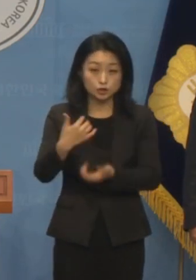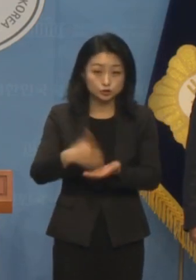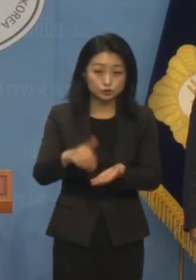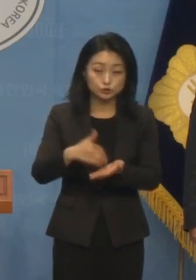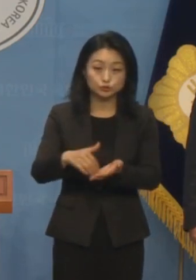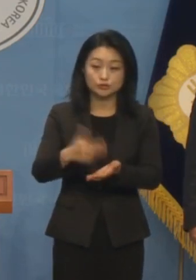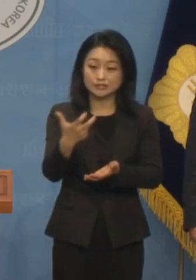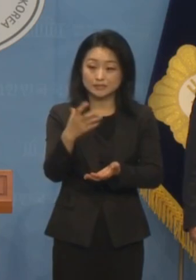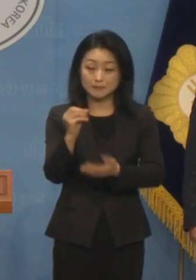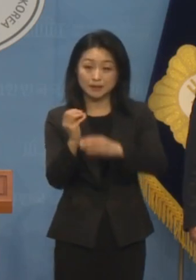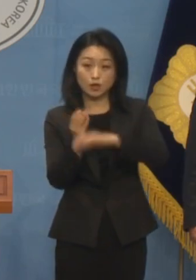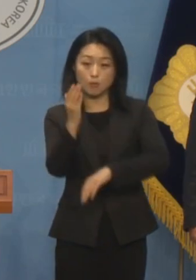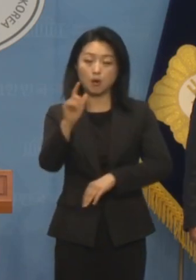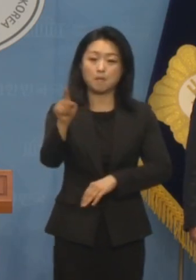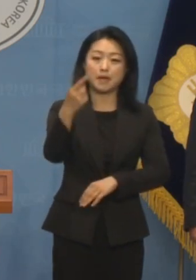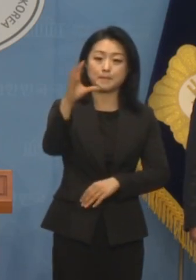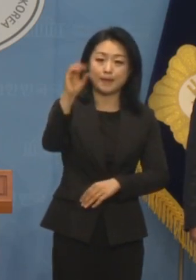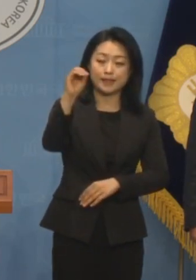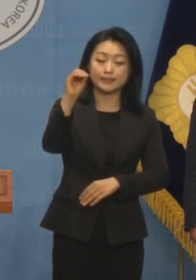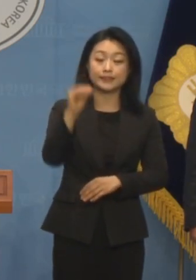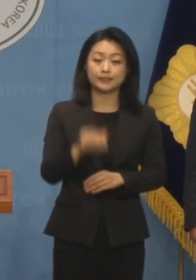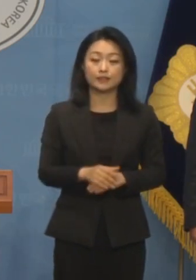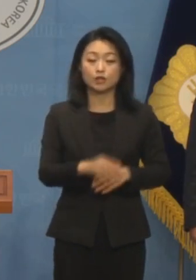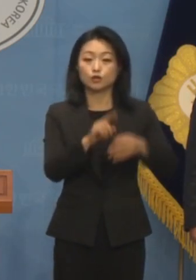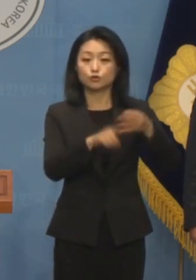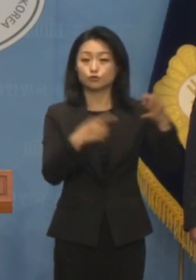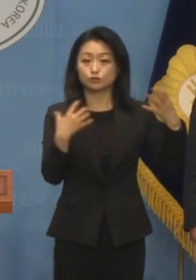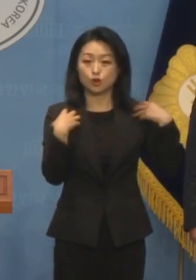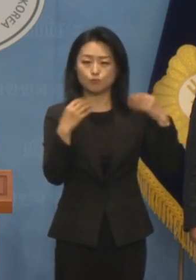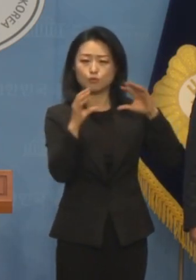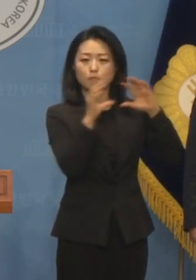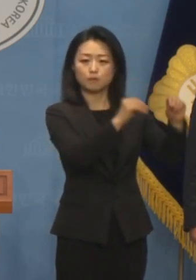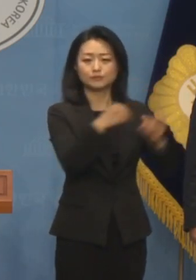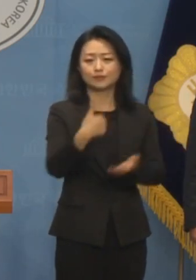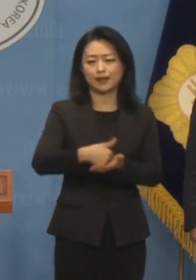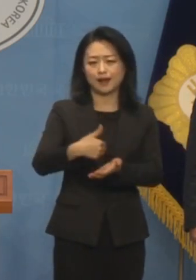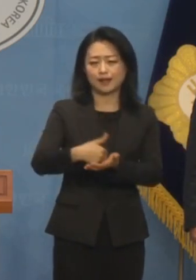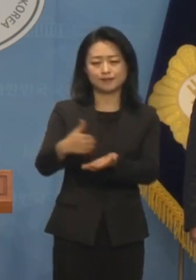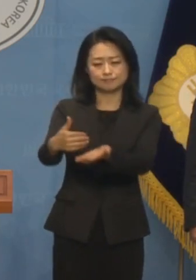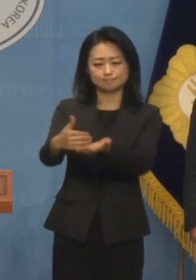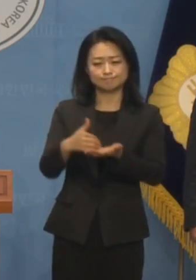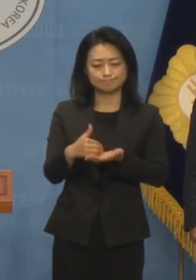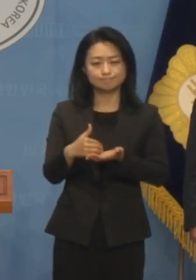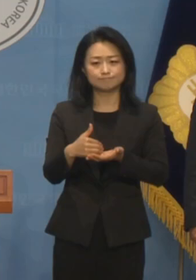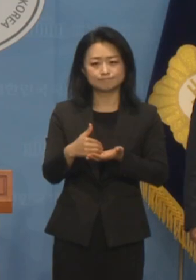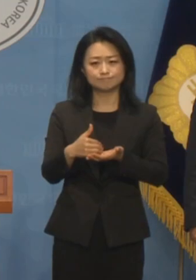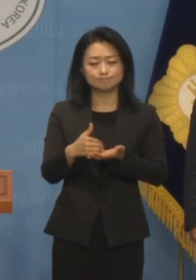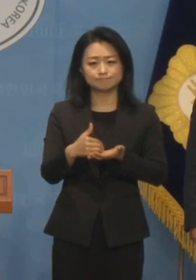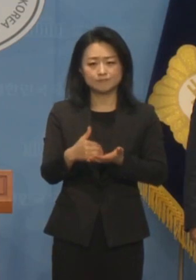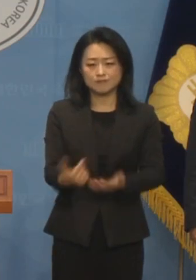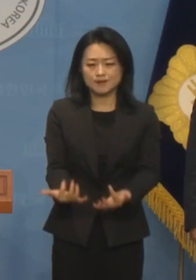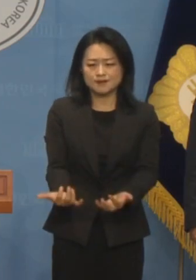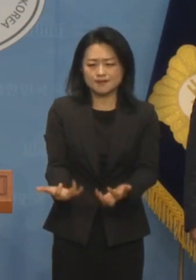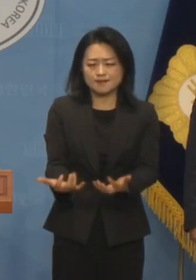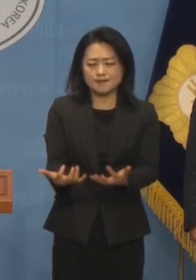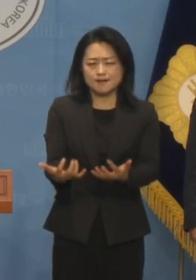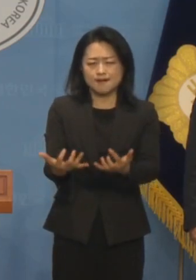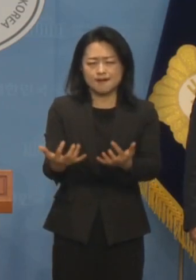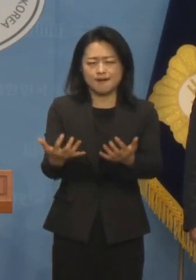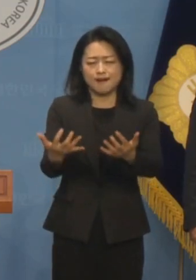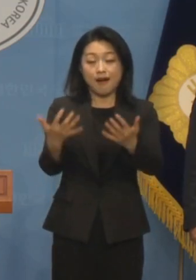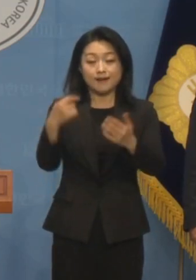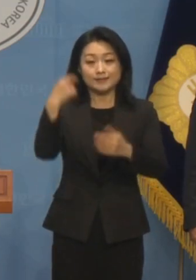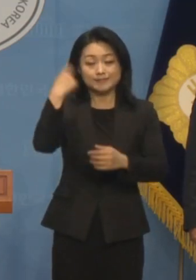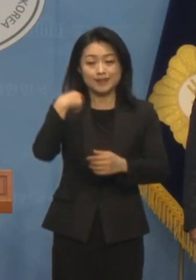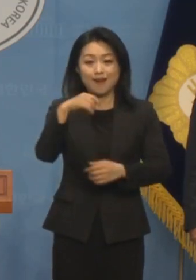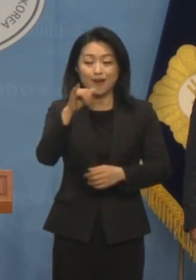향해 가고 있습니다. 윤석열 정권을 멈춰 세우라는 국민들의 뜻이 이처럼 들불처럼 퍼져나가고 있는